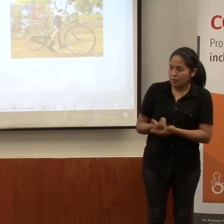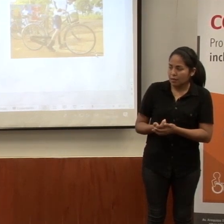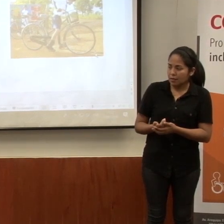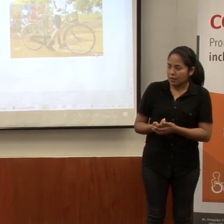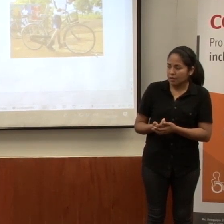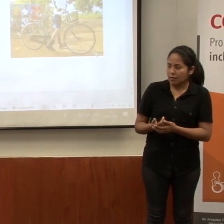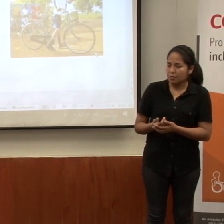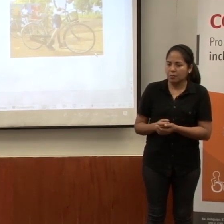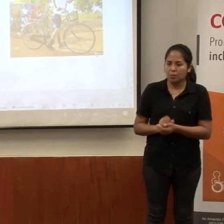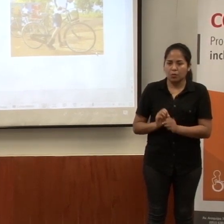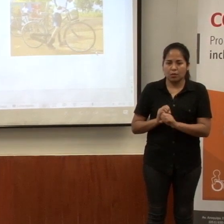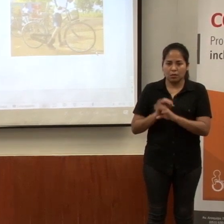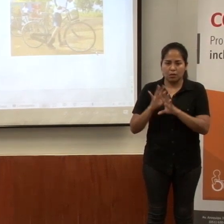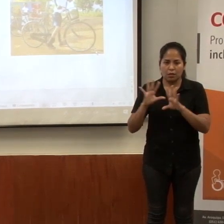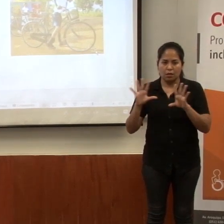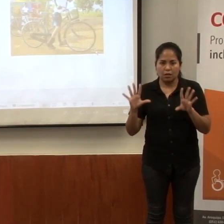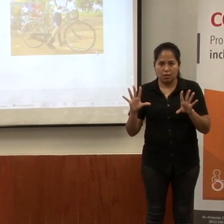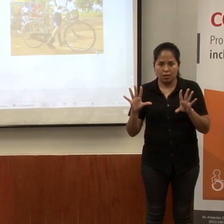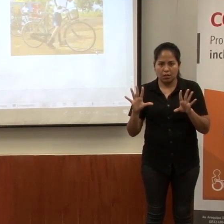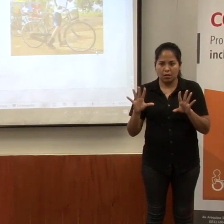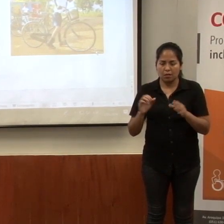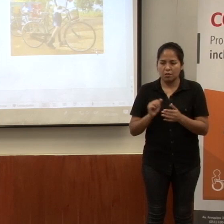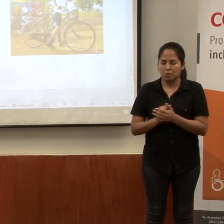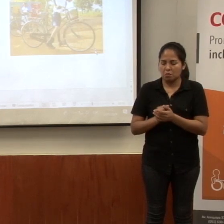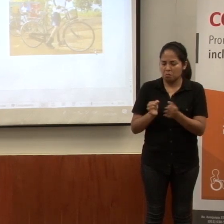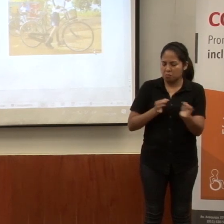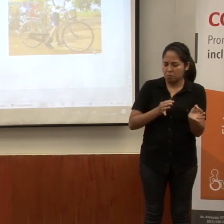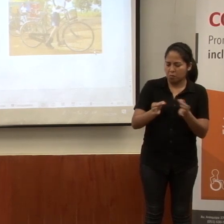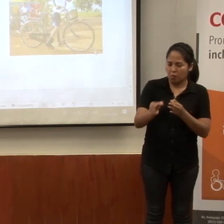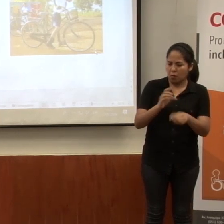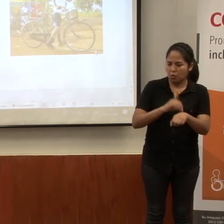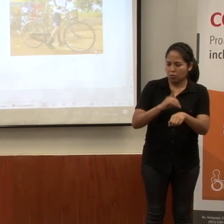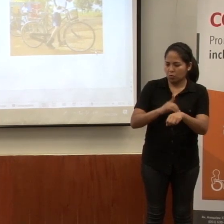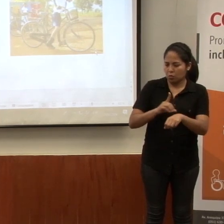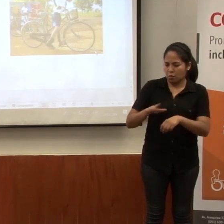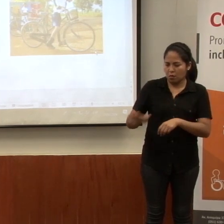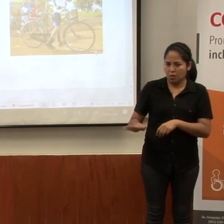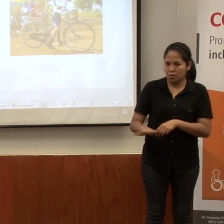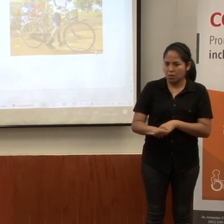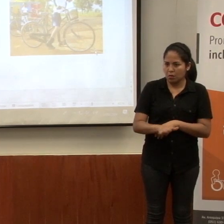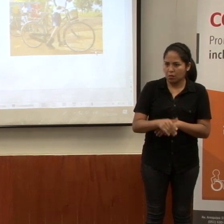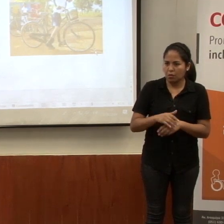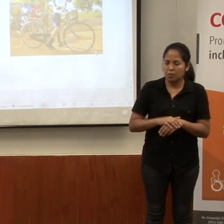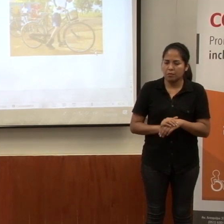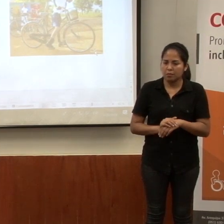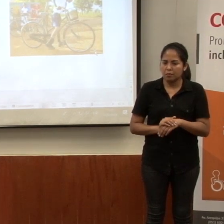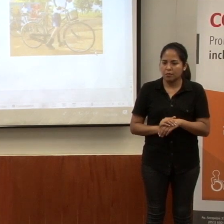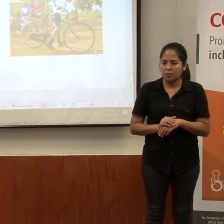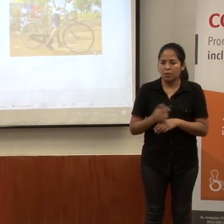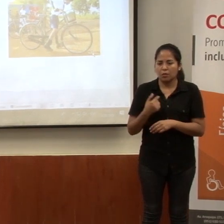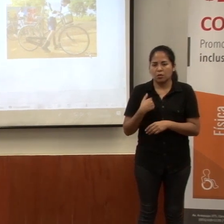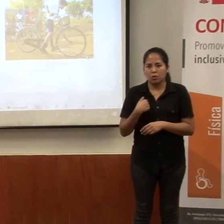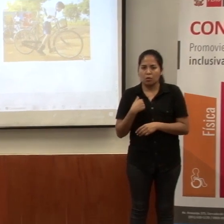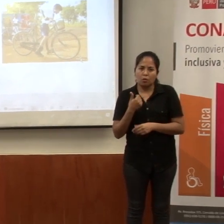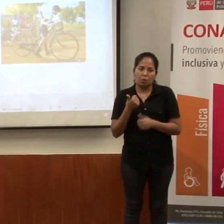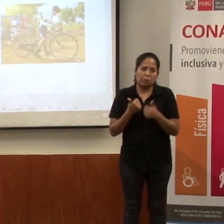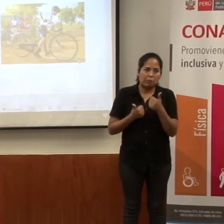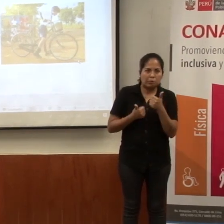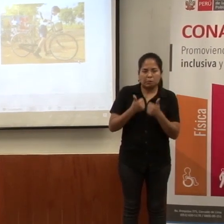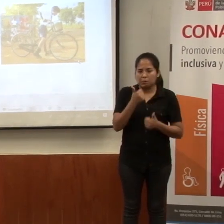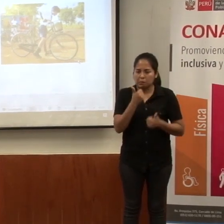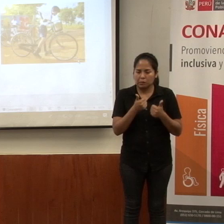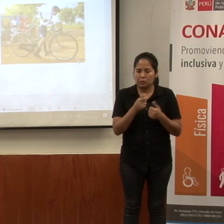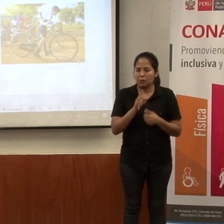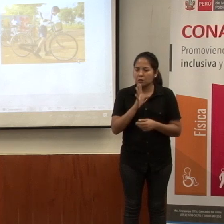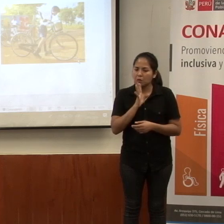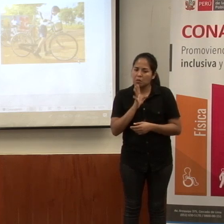en blanco y negro, y mejor dicho, desde un pediatra con larga trayectoria, De repente, si yo decía eso, no me creían a mí. Él